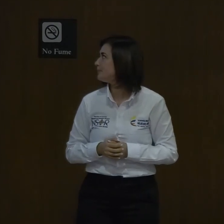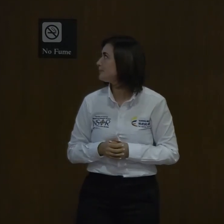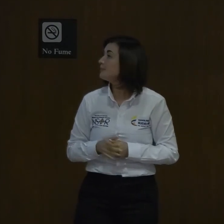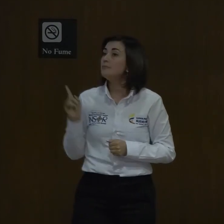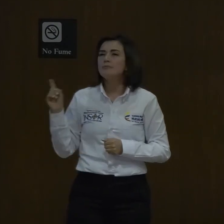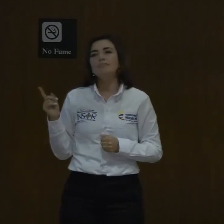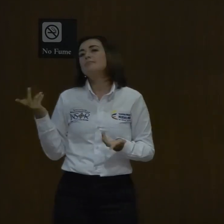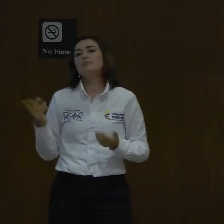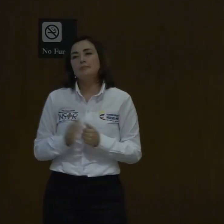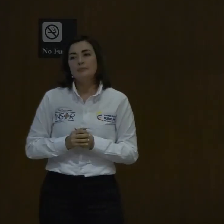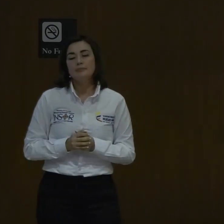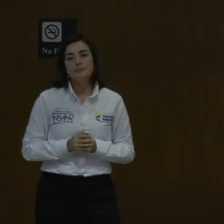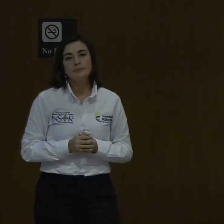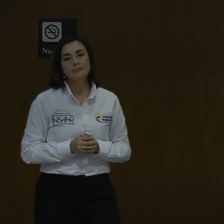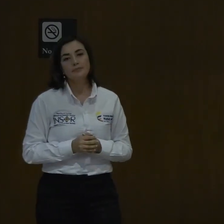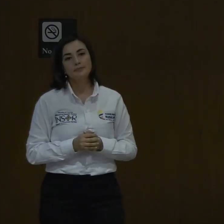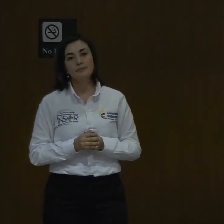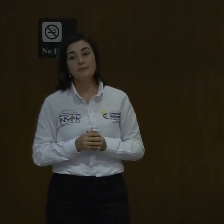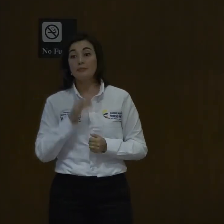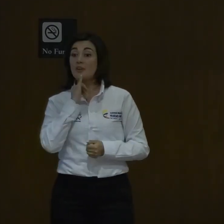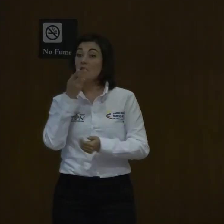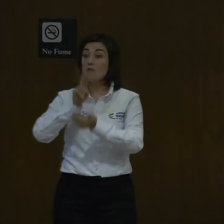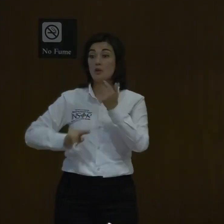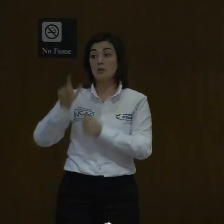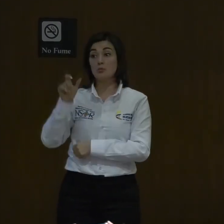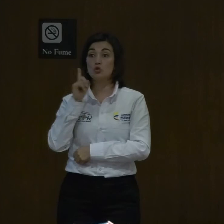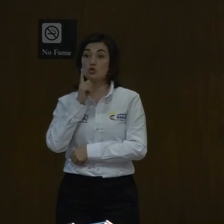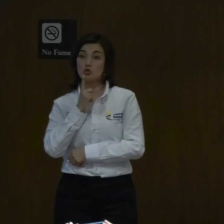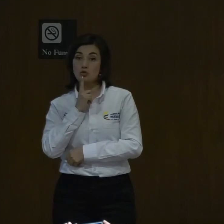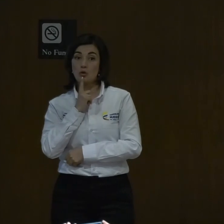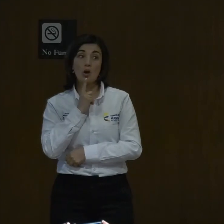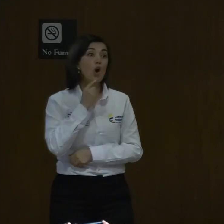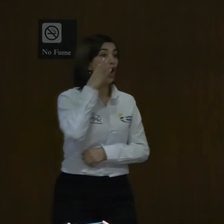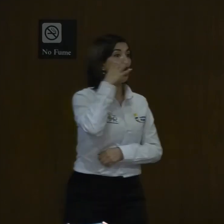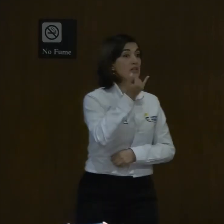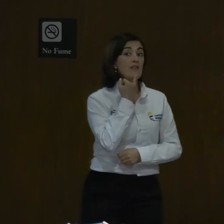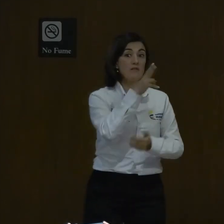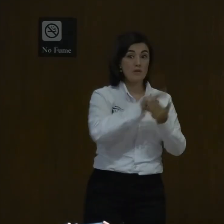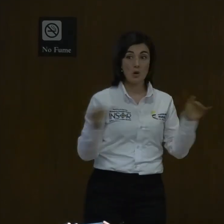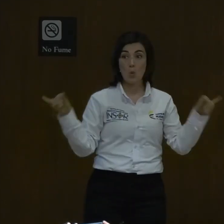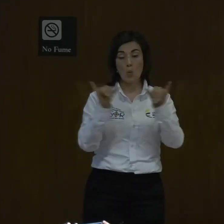Con esto no quiero decir que los bilingües sordos sean iguales que los bilingües oyentes.